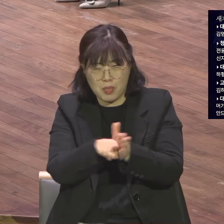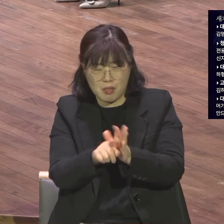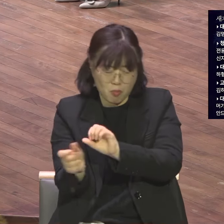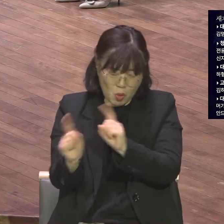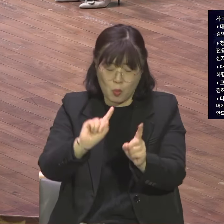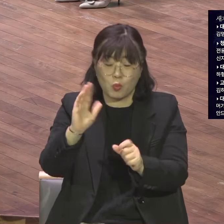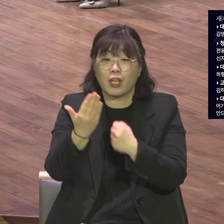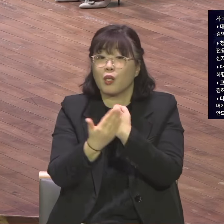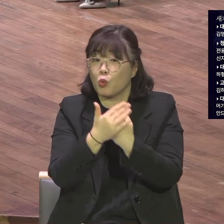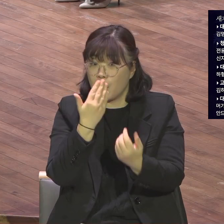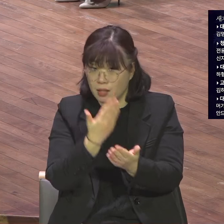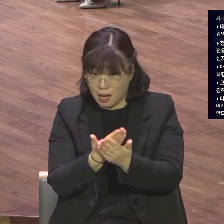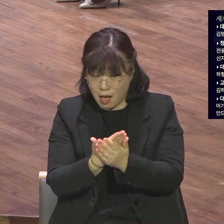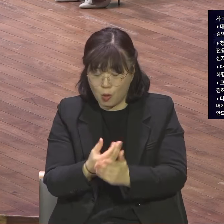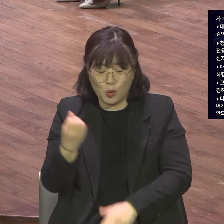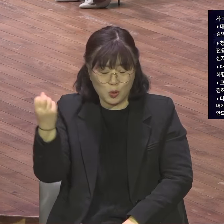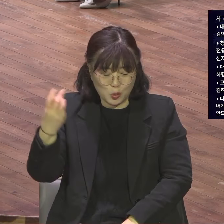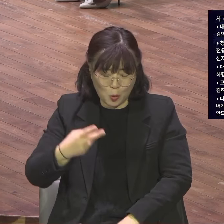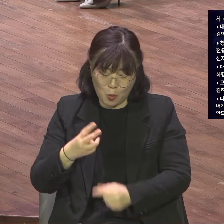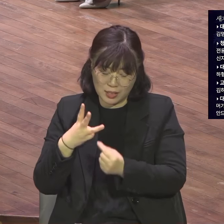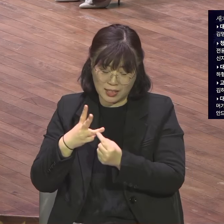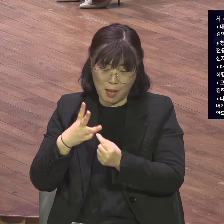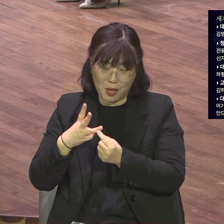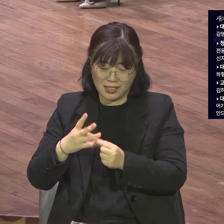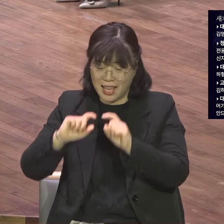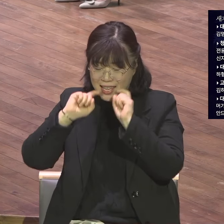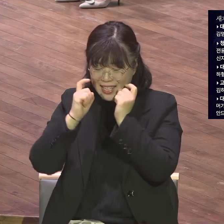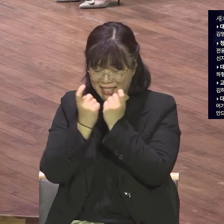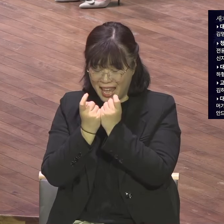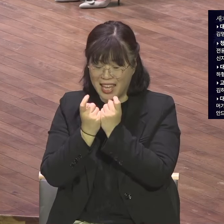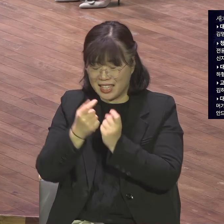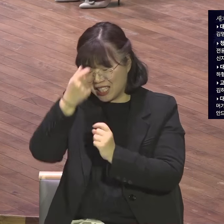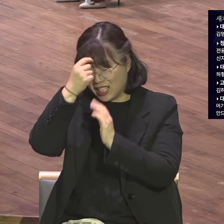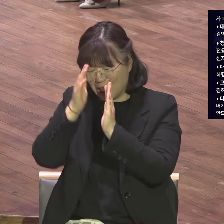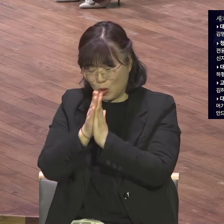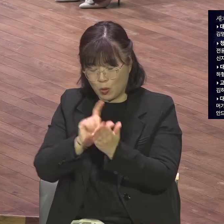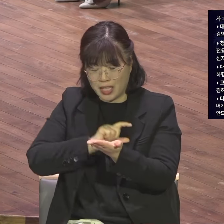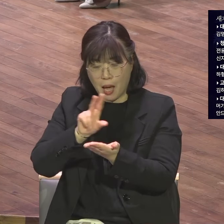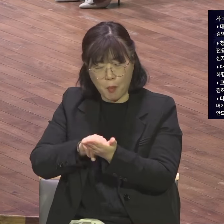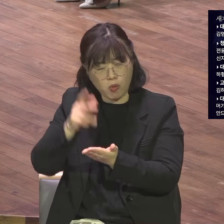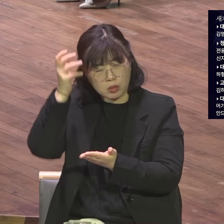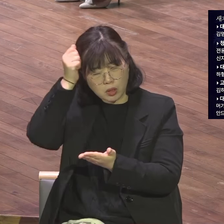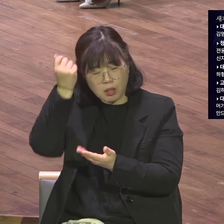가정의 기도 제목을 가지고 함께 믿음으로 기도하며 나아가도록 하겠습니다.